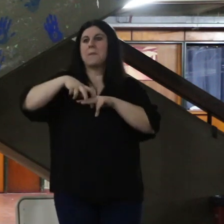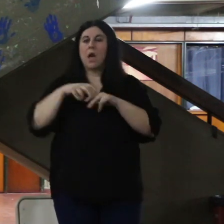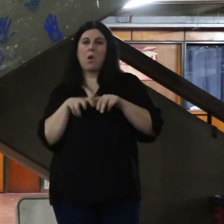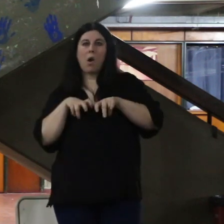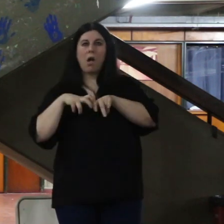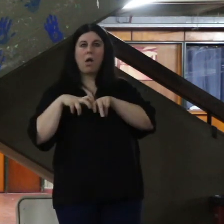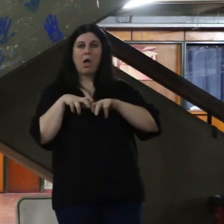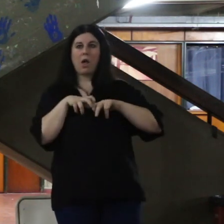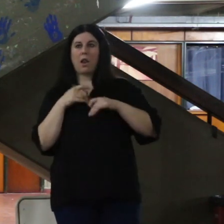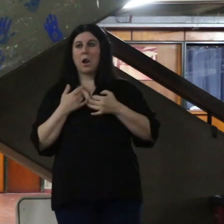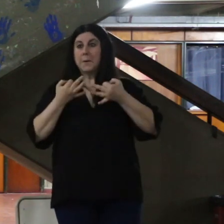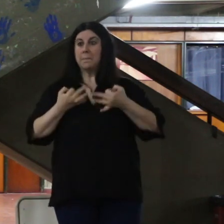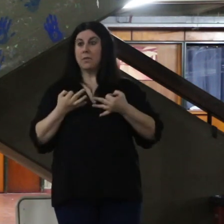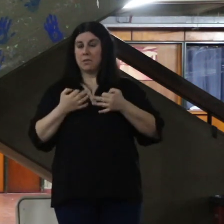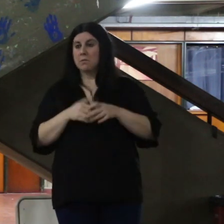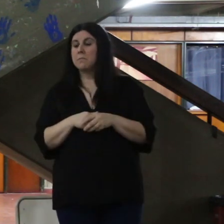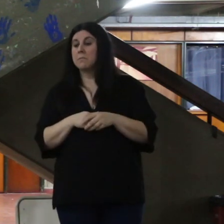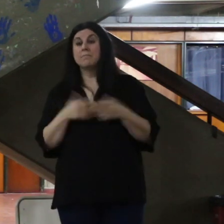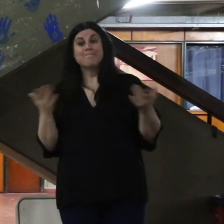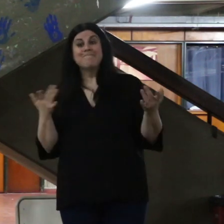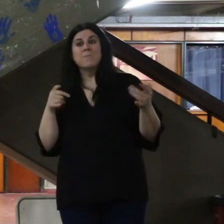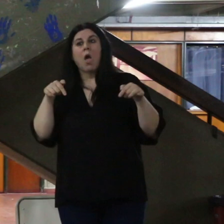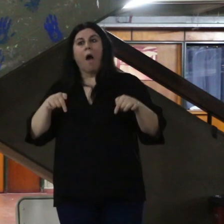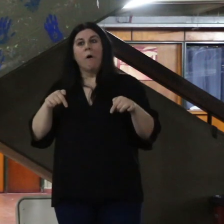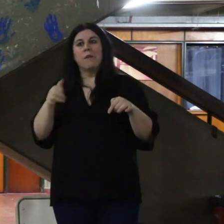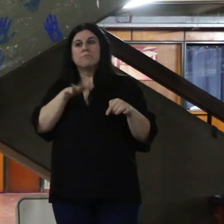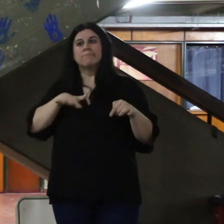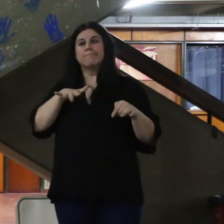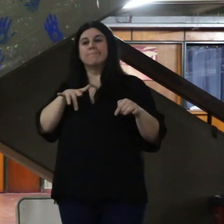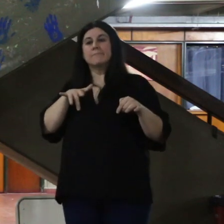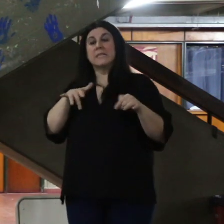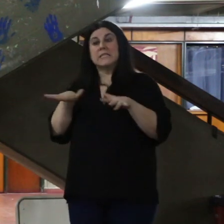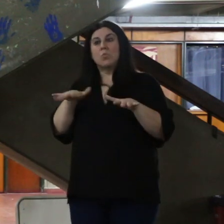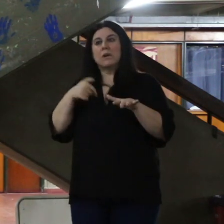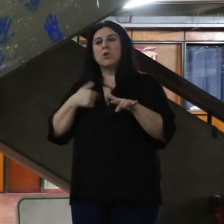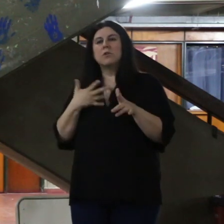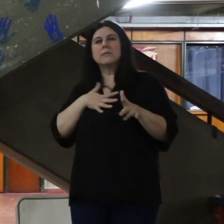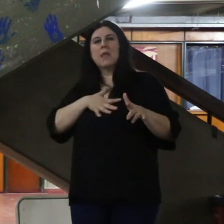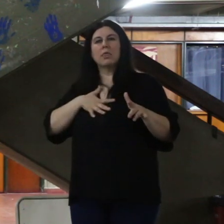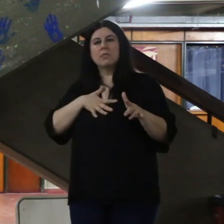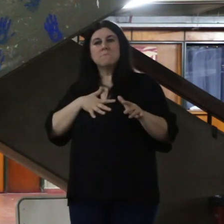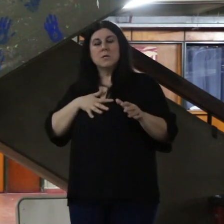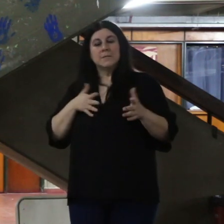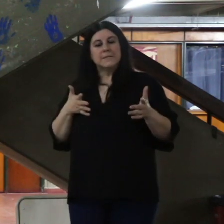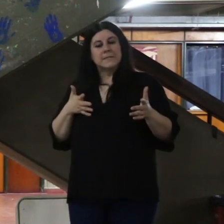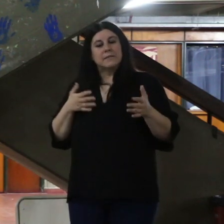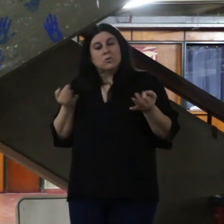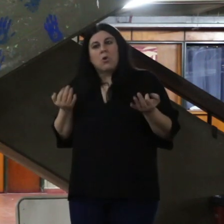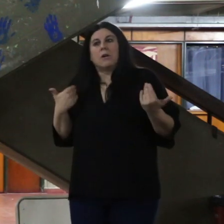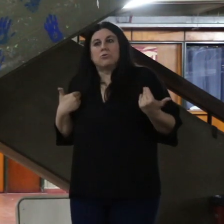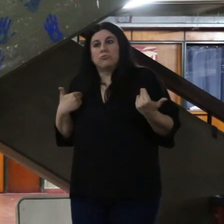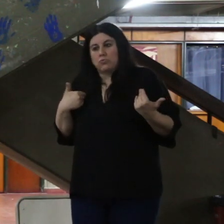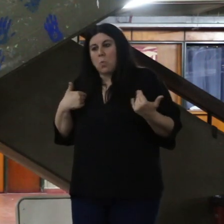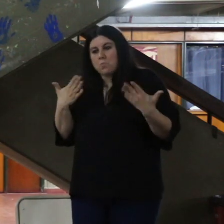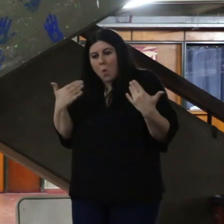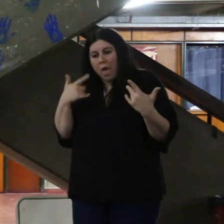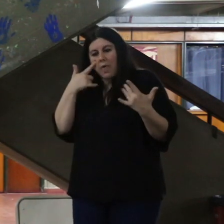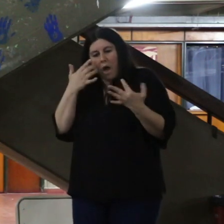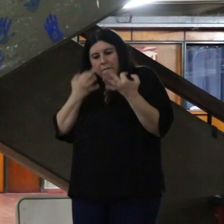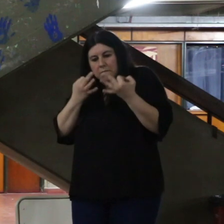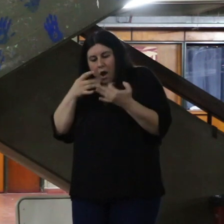acomodarte. Y esta incomodidad me llevó, ¿sí?, a buscar, ¿sí?